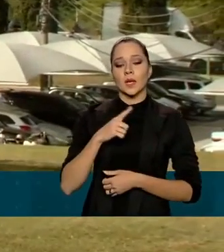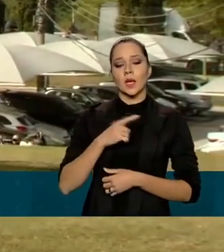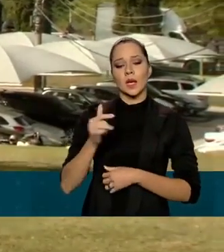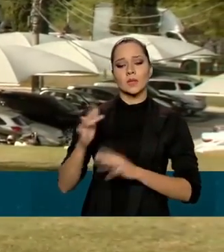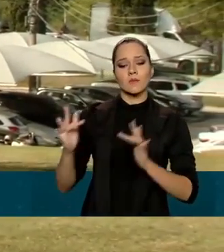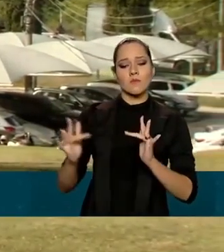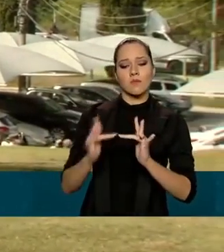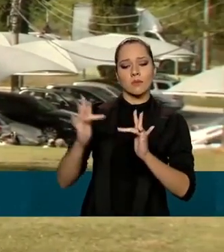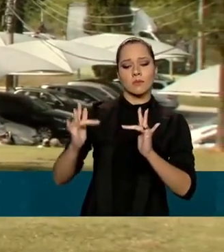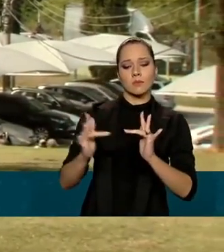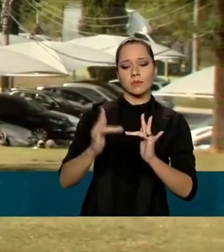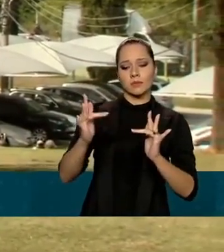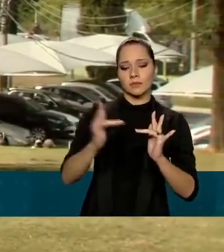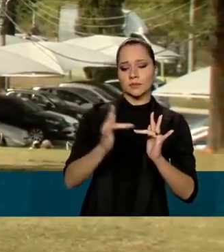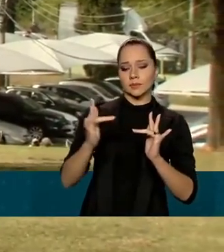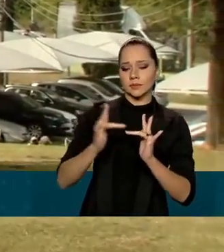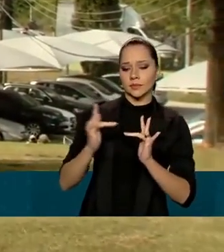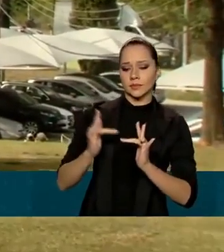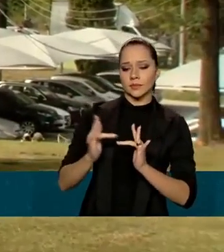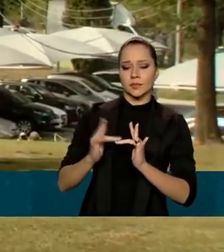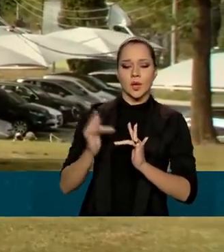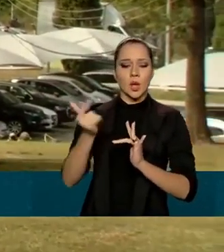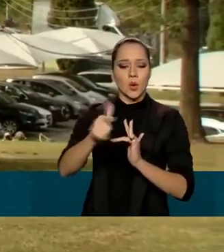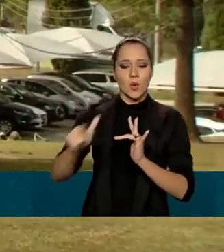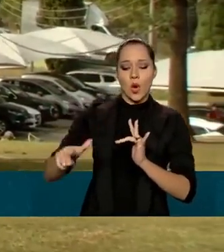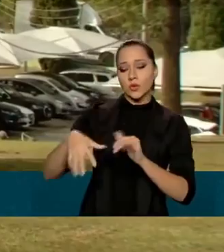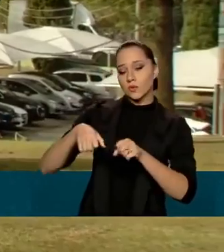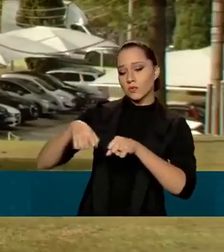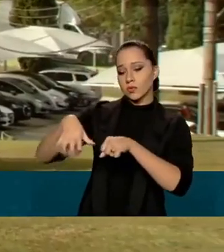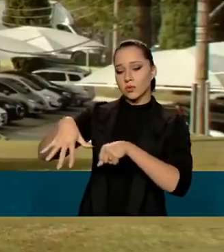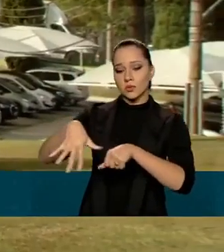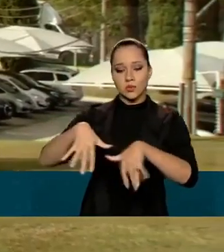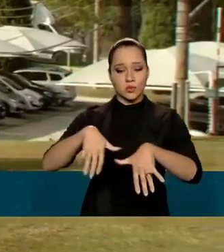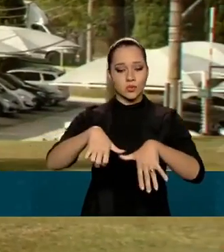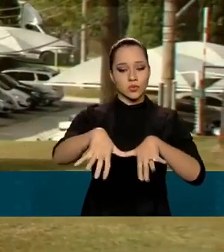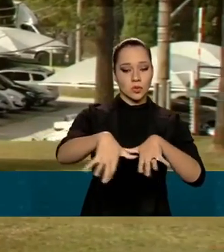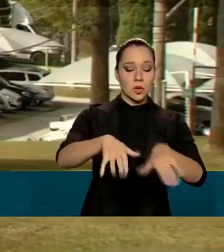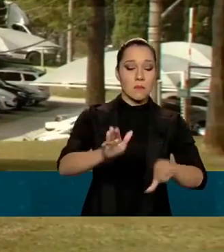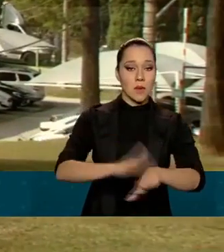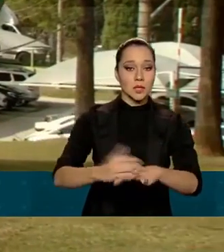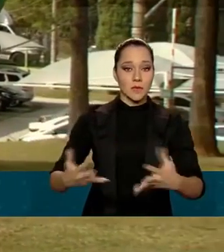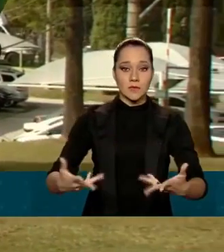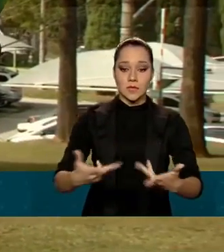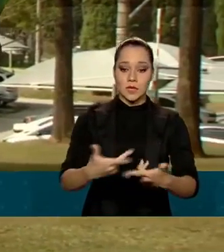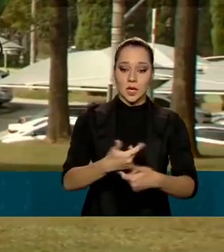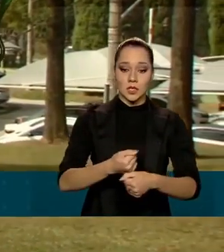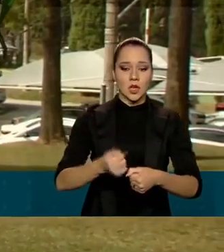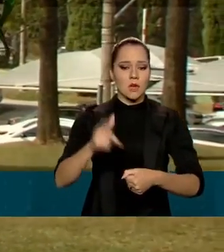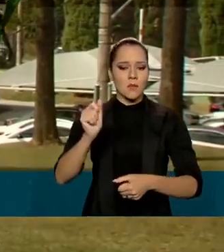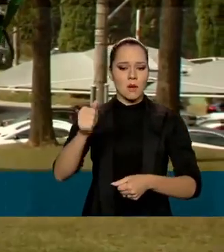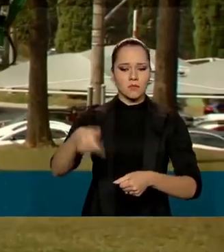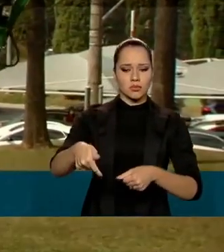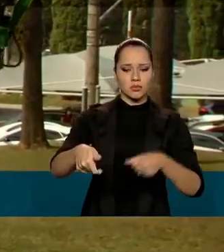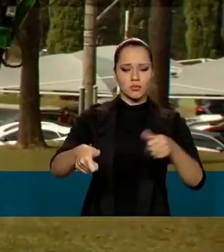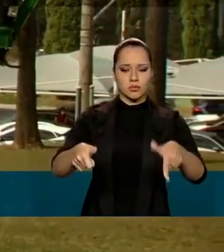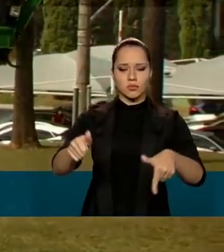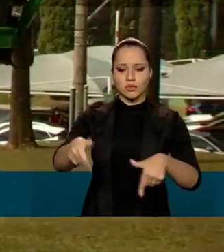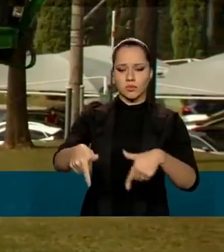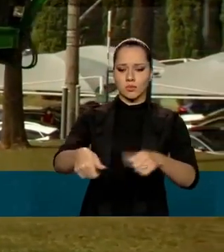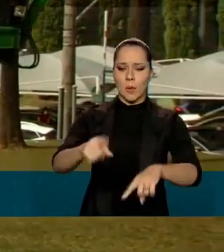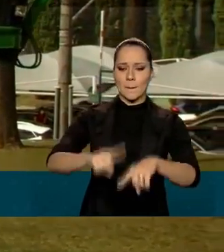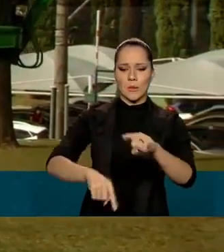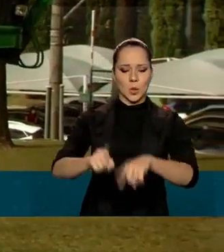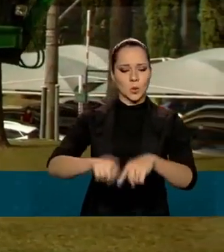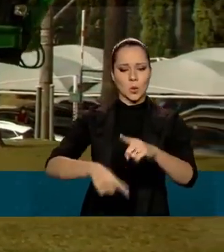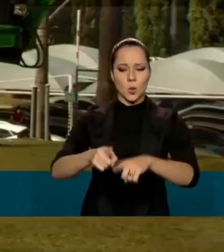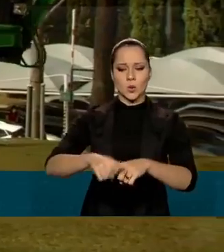se conectem, ele se conecte com outros pulverizadores e seja mais eficiente na aplicação de insumos e de